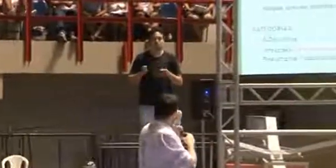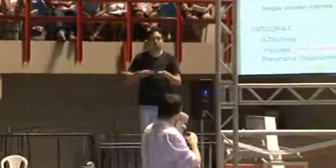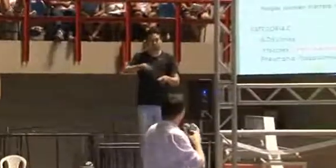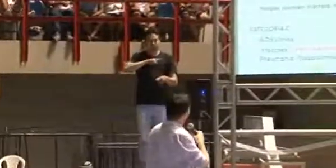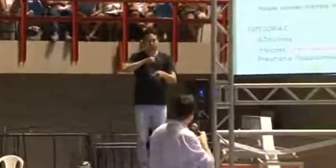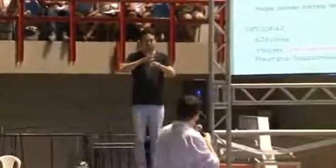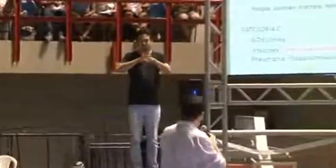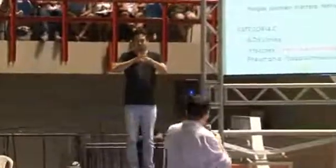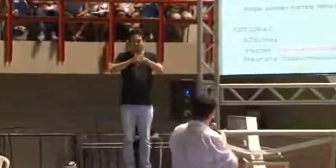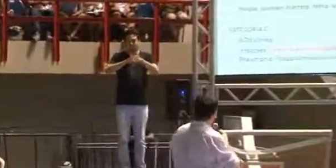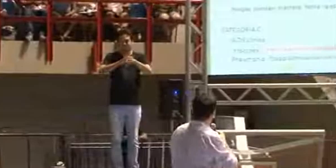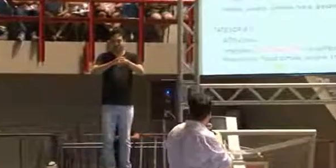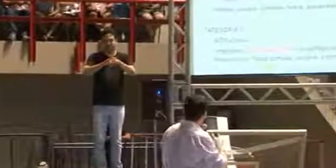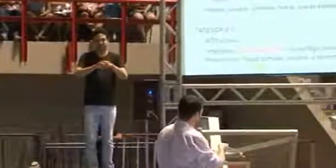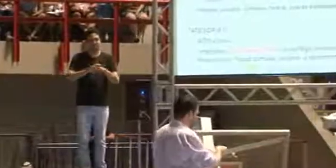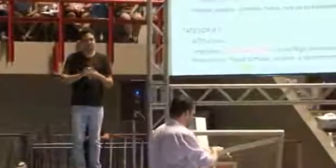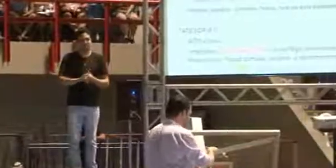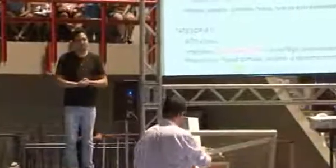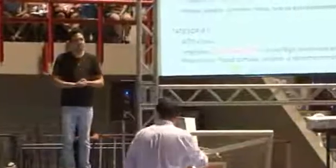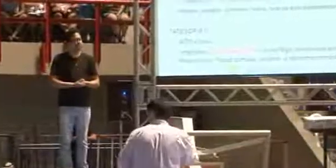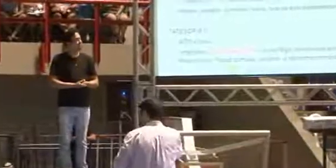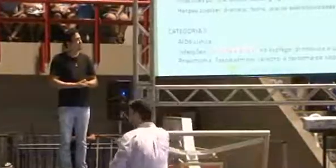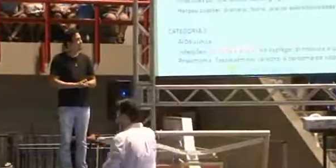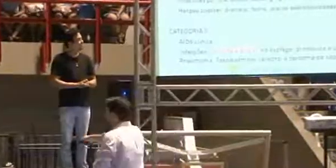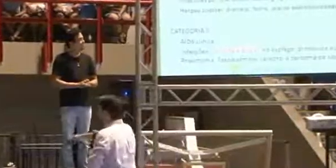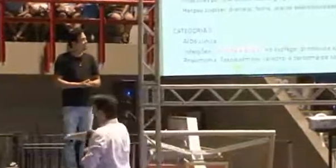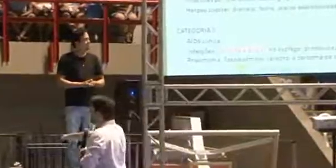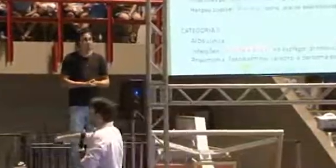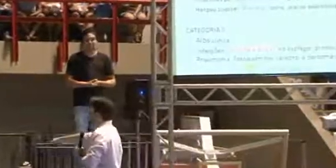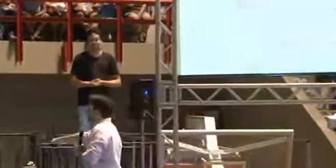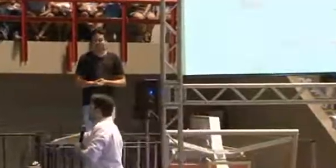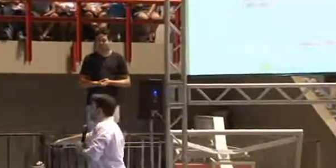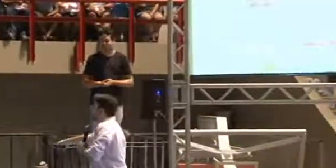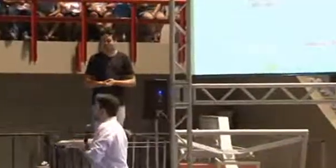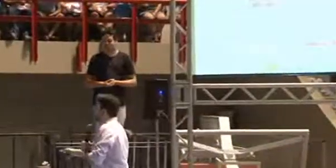né? Legal, gostei,